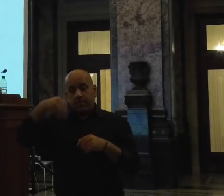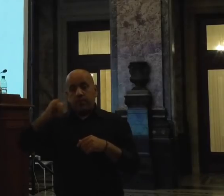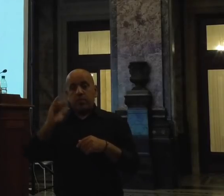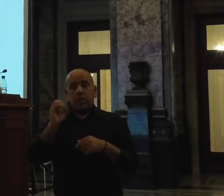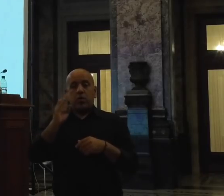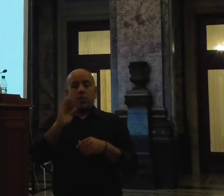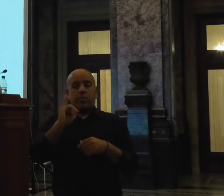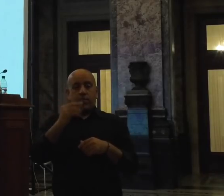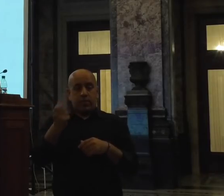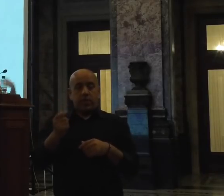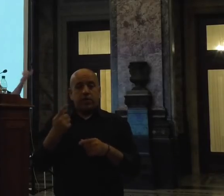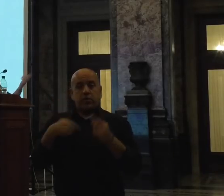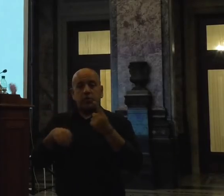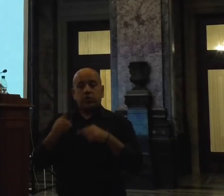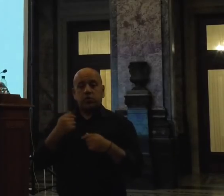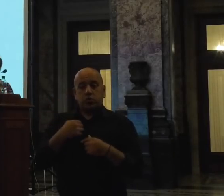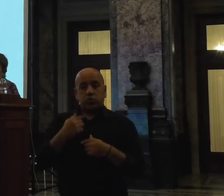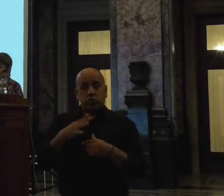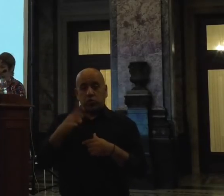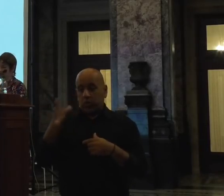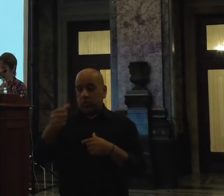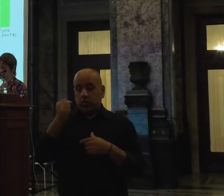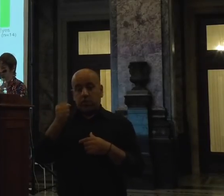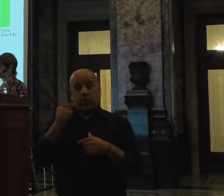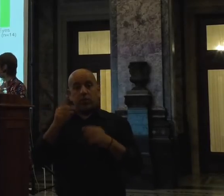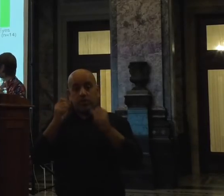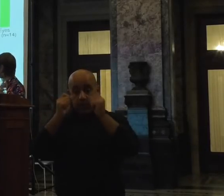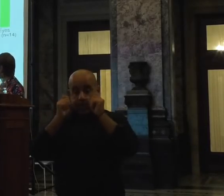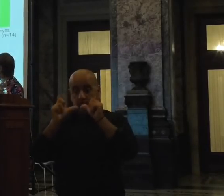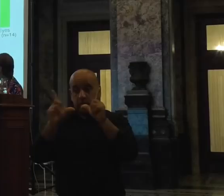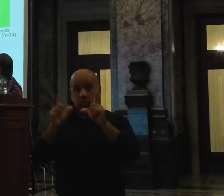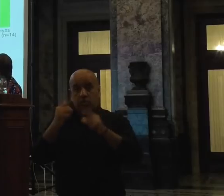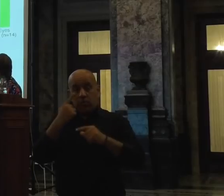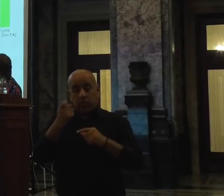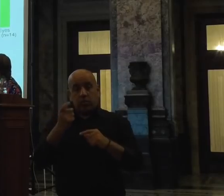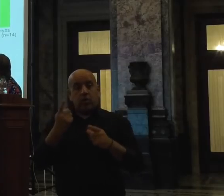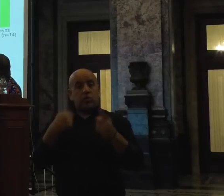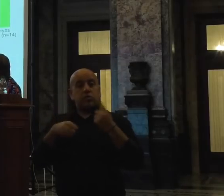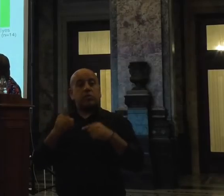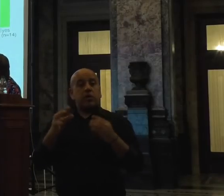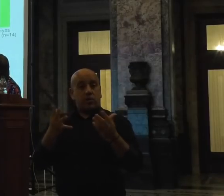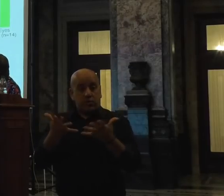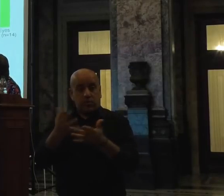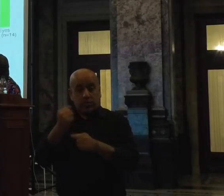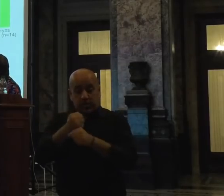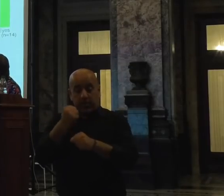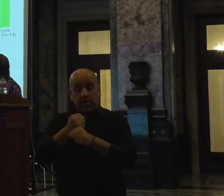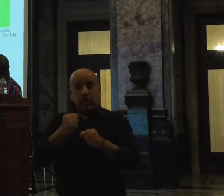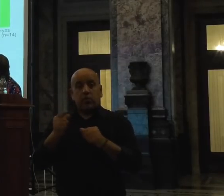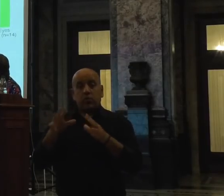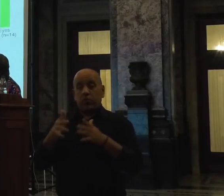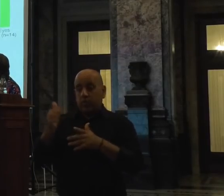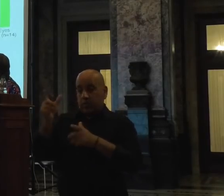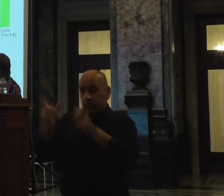función. Entonces, nosotros, tomando el hallazgo de atención que teníamos, dijimos, vamos a trabajar con gente de ambliopía